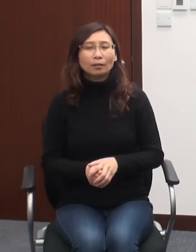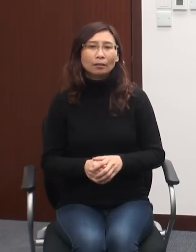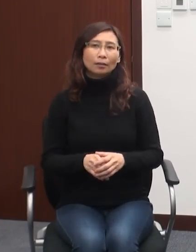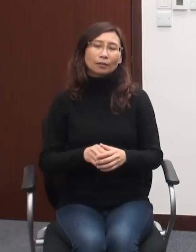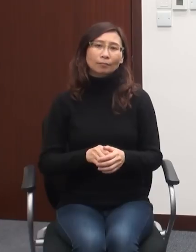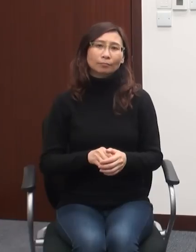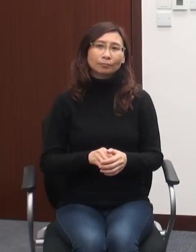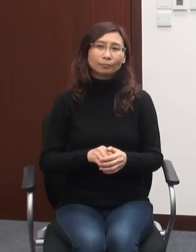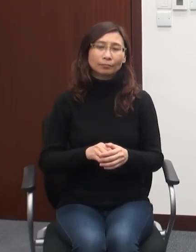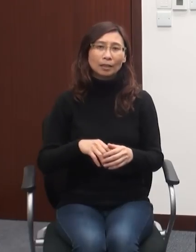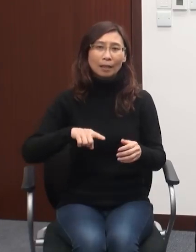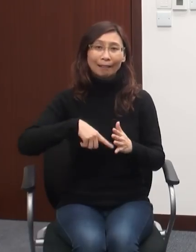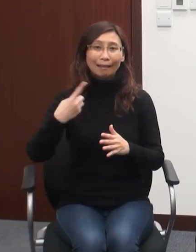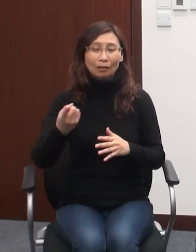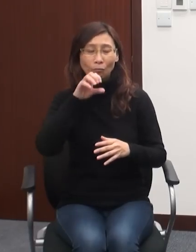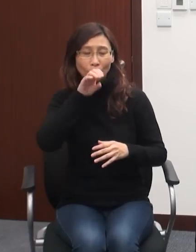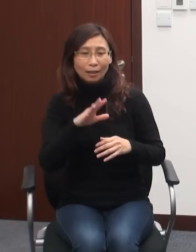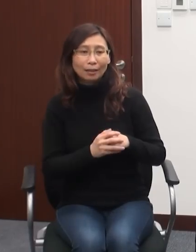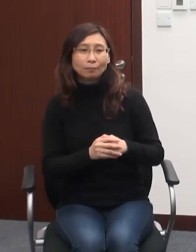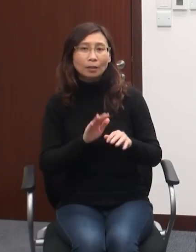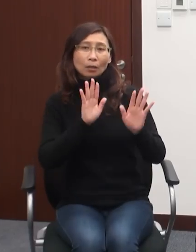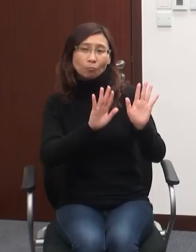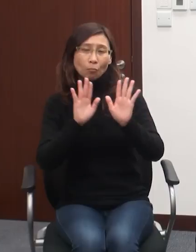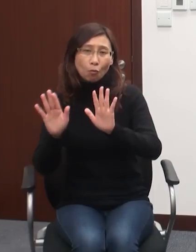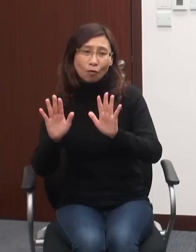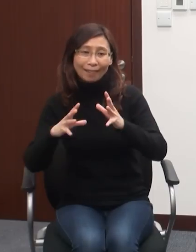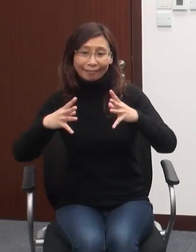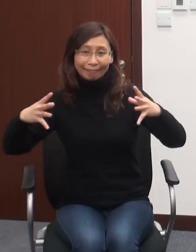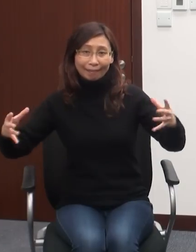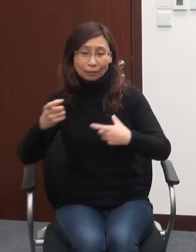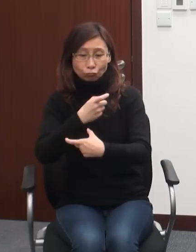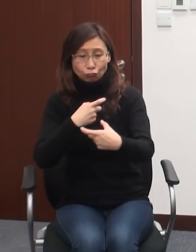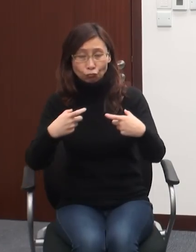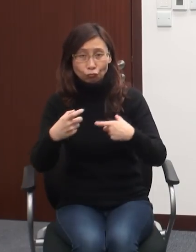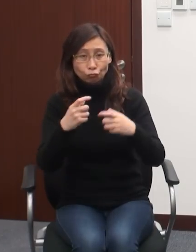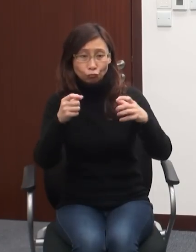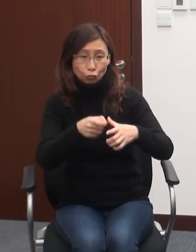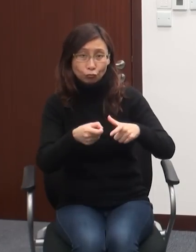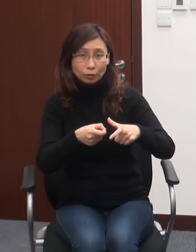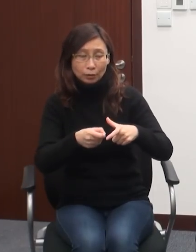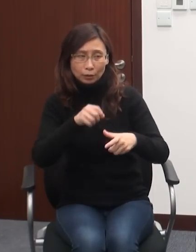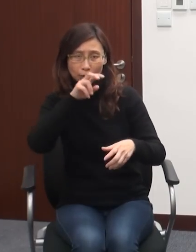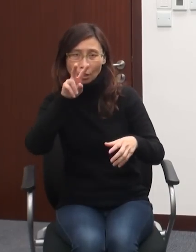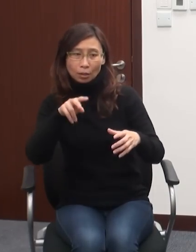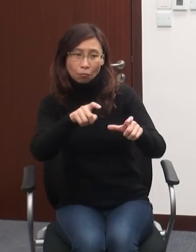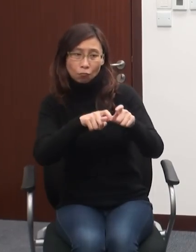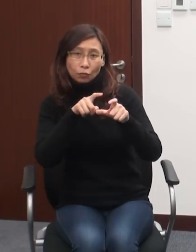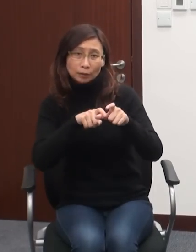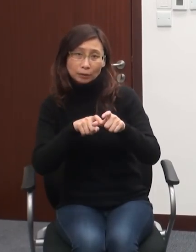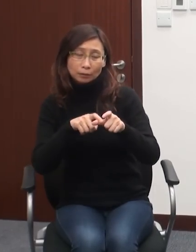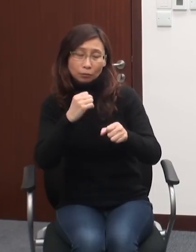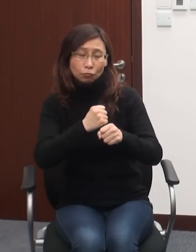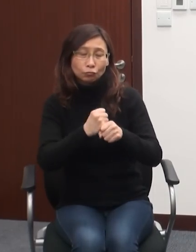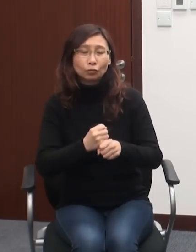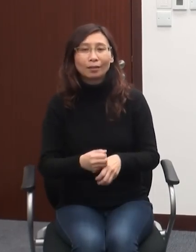嘅嘢，佢基本建設碼頭啊。 高鐵啦， 高鐵啊，蓮塘口岸啊， 機場啦，